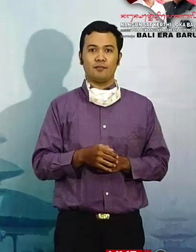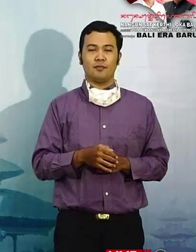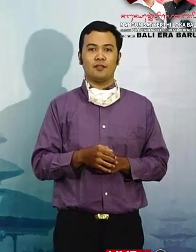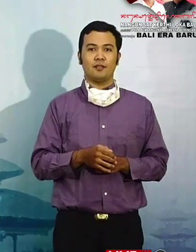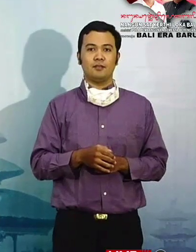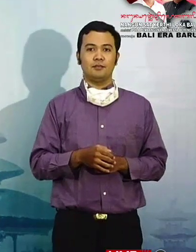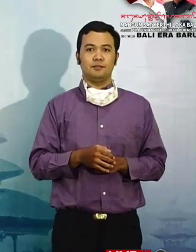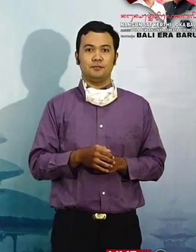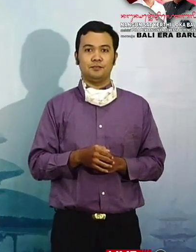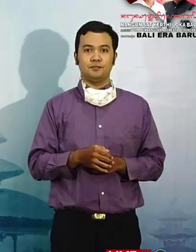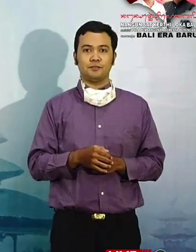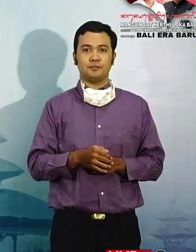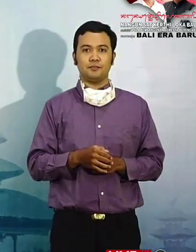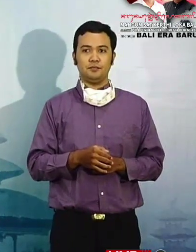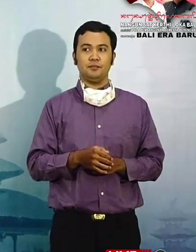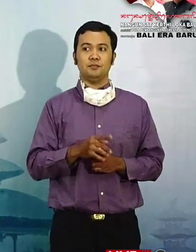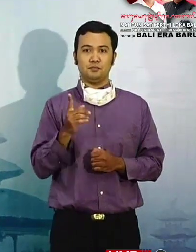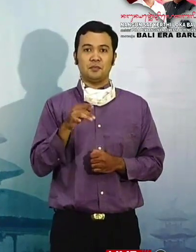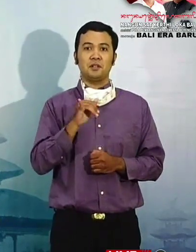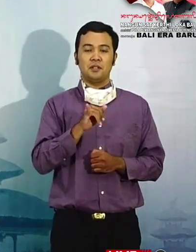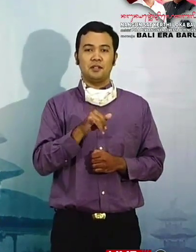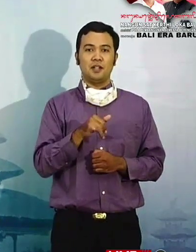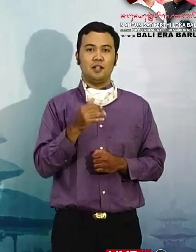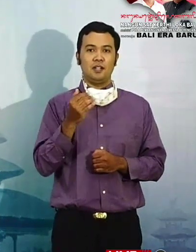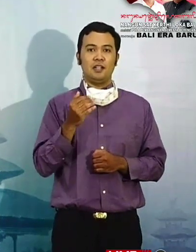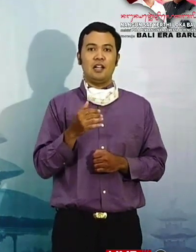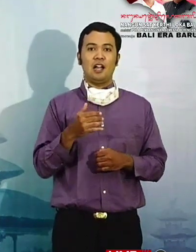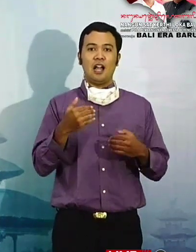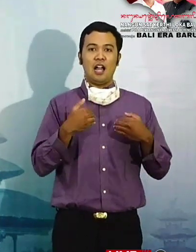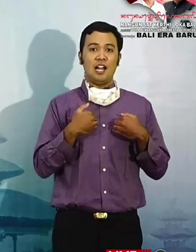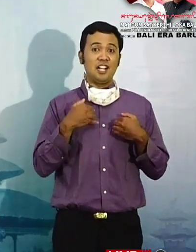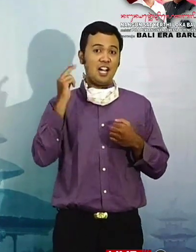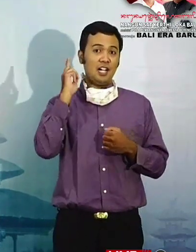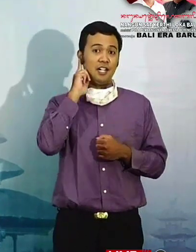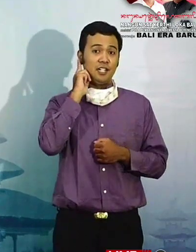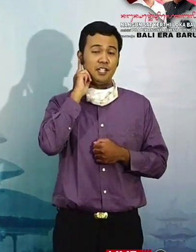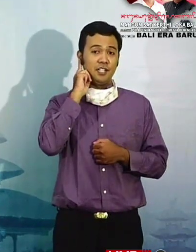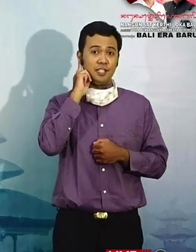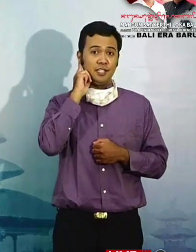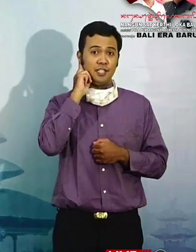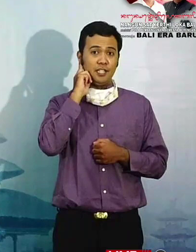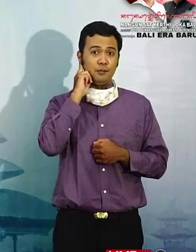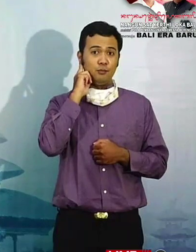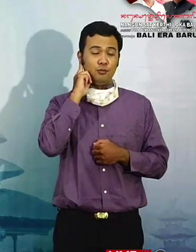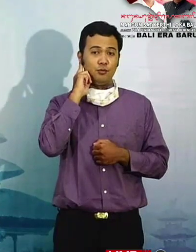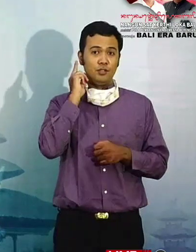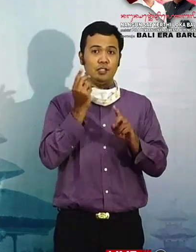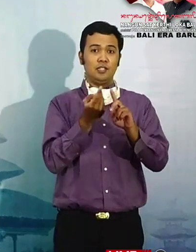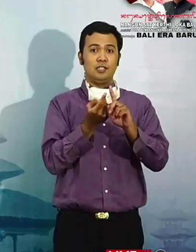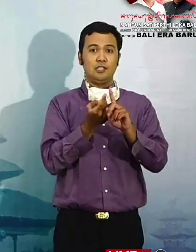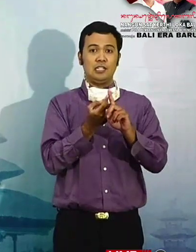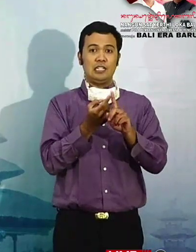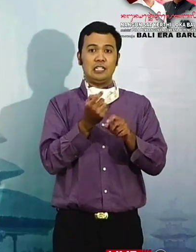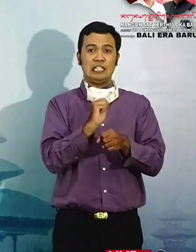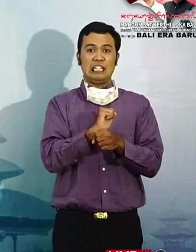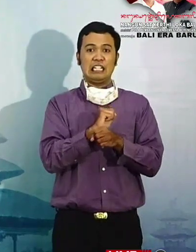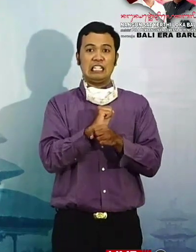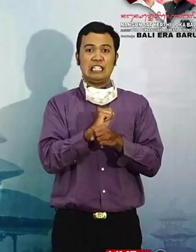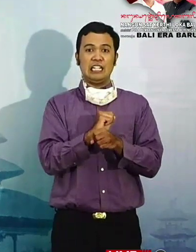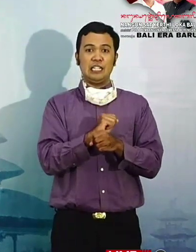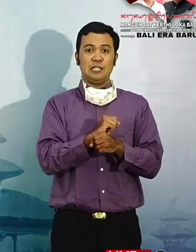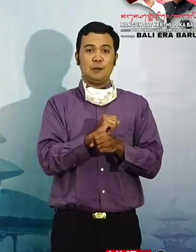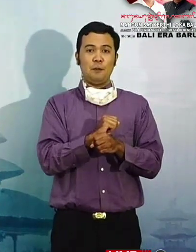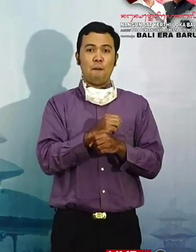dapatkan tadi malam bahwa memang benar ada seorang ibu yang tukang sun di pasar itu positif